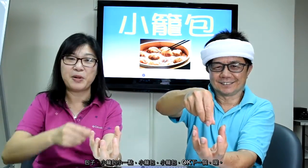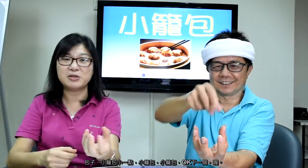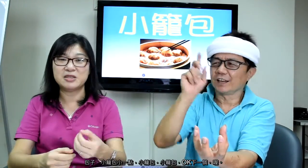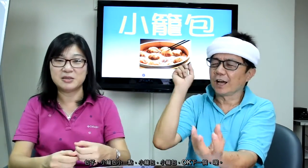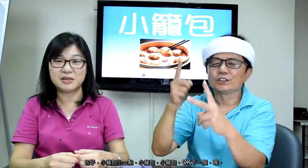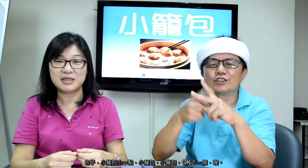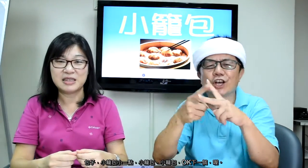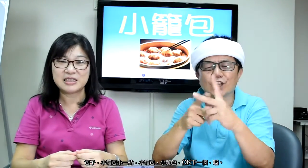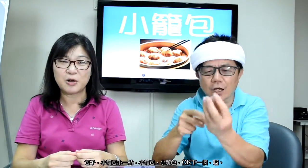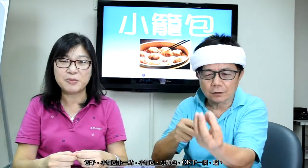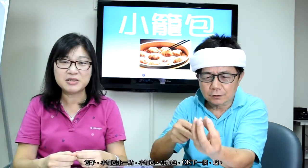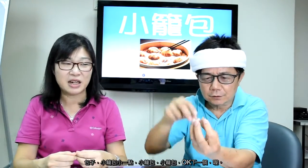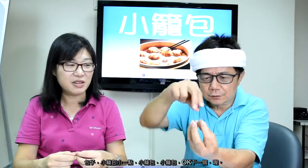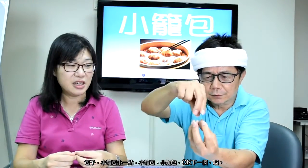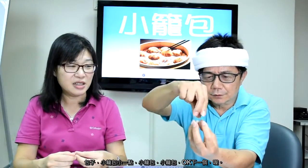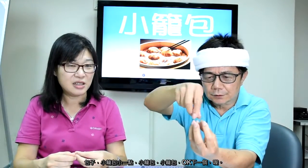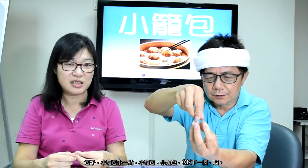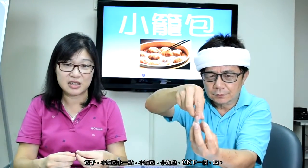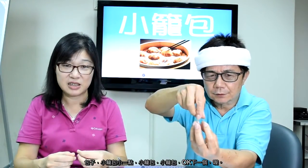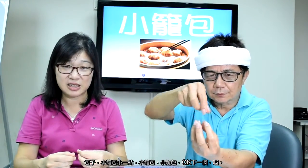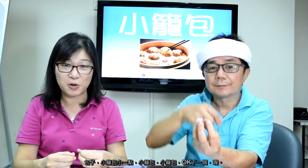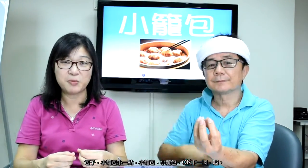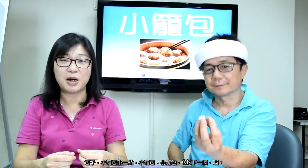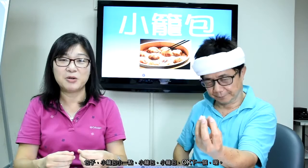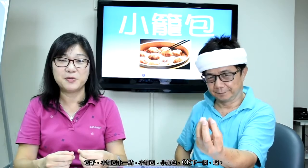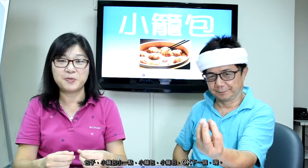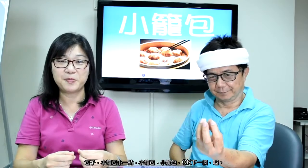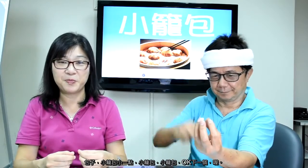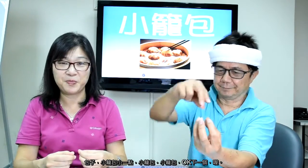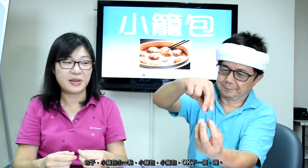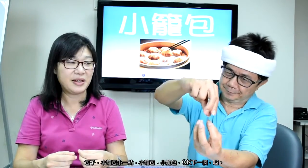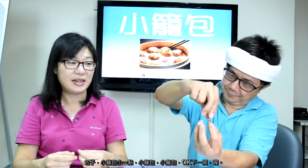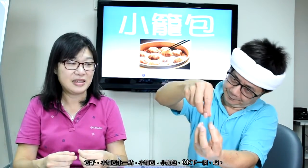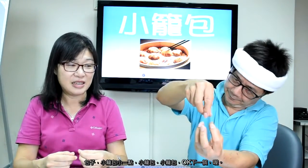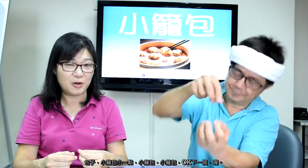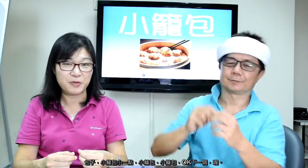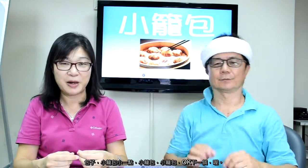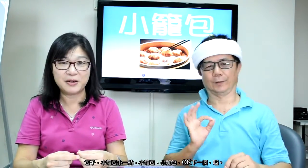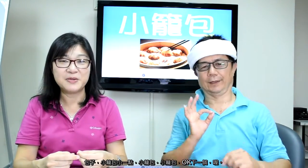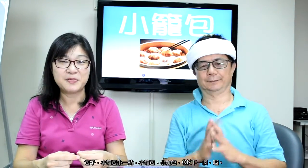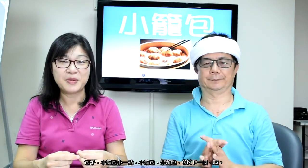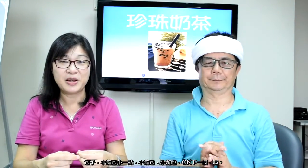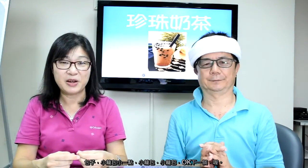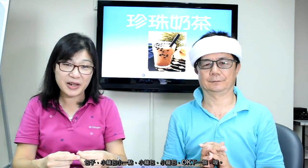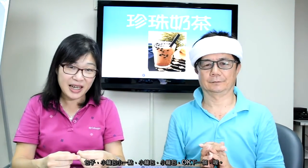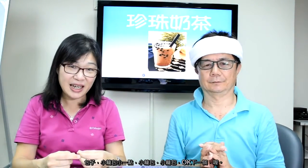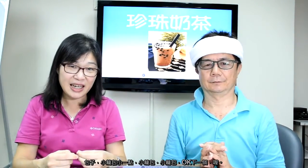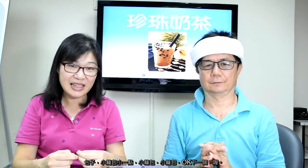包子，小笼包小一点，小笼包，小笼包 ，OK。